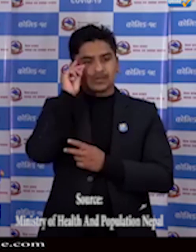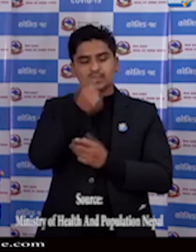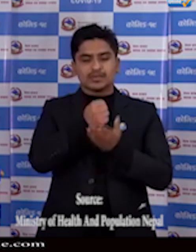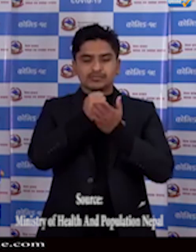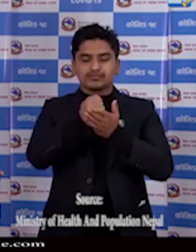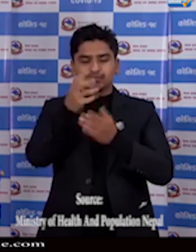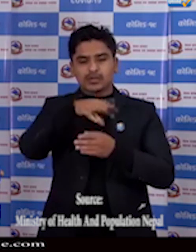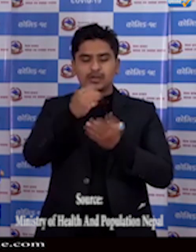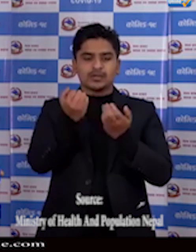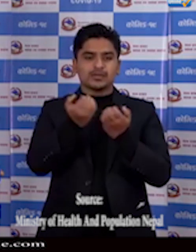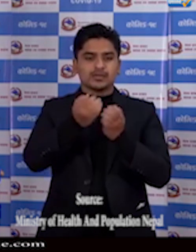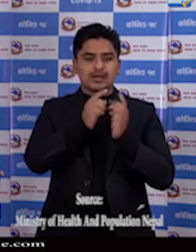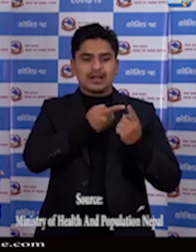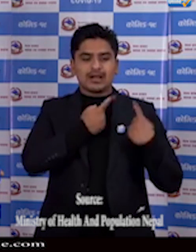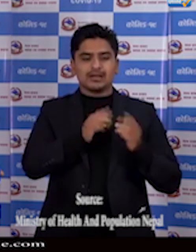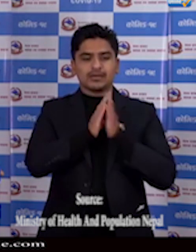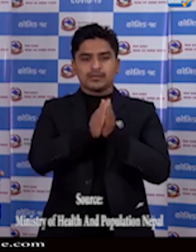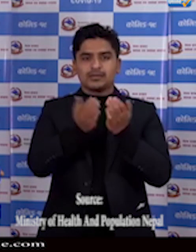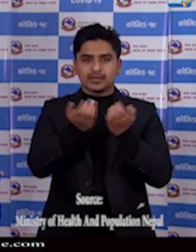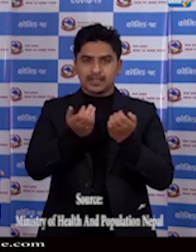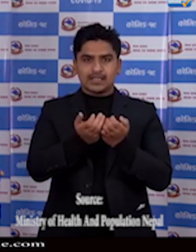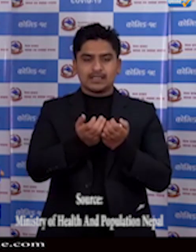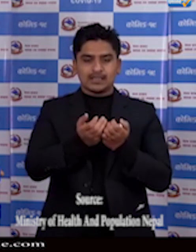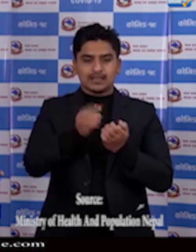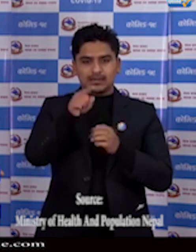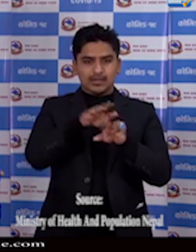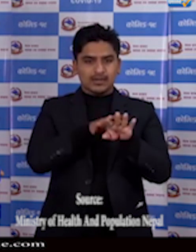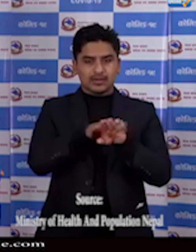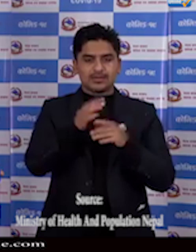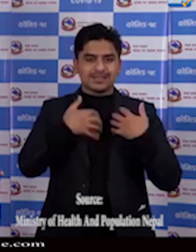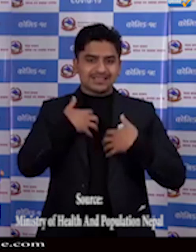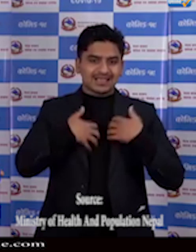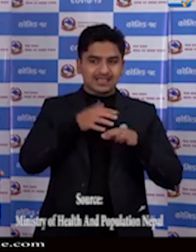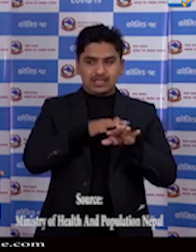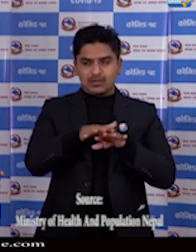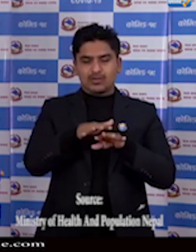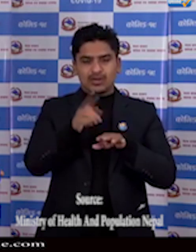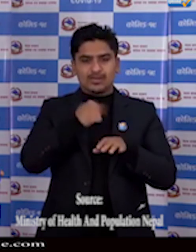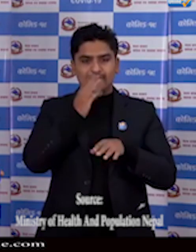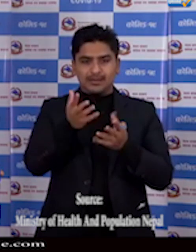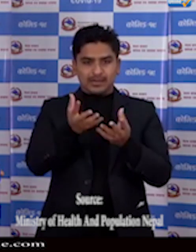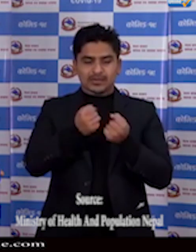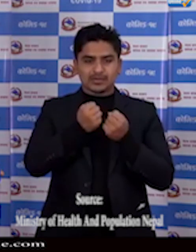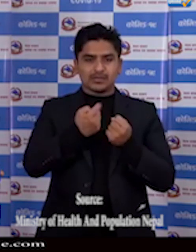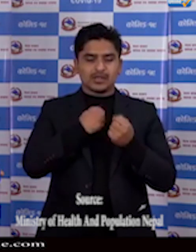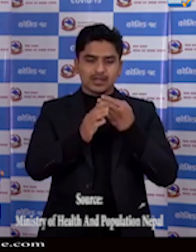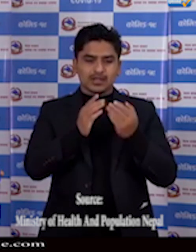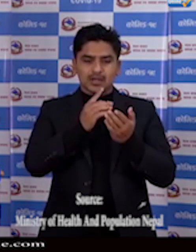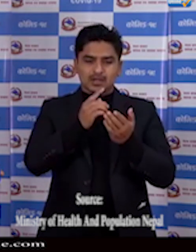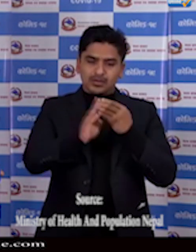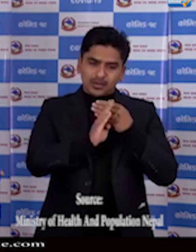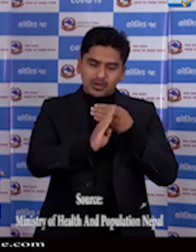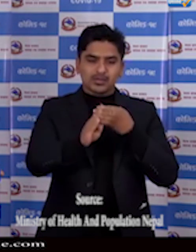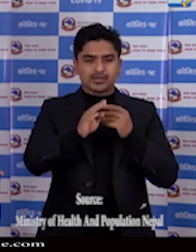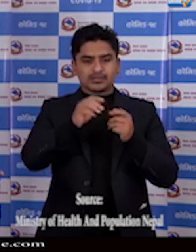सहजीकरण सबैले गरिदिनु हुन म चाहिँ हार्दिक आग्रह गर्दै अब यहाँहरूको यो जिज्ञासाहरू जुन हामीले पाउँछौँ त्यो मैले क्रमशः